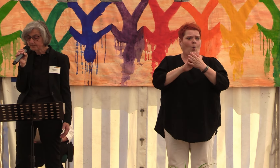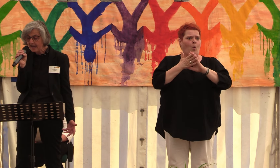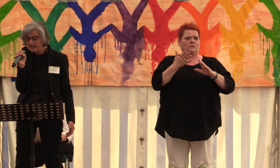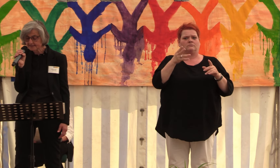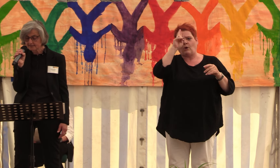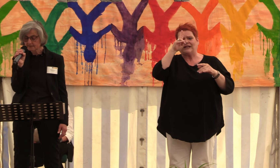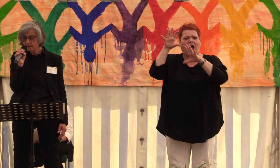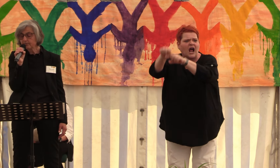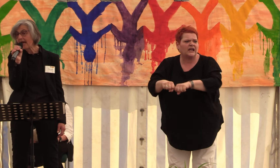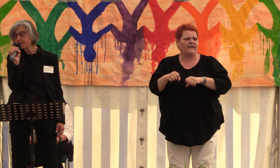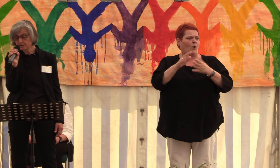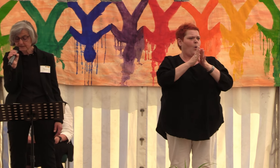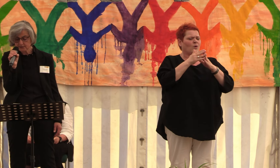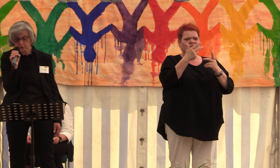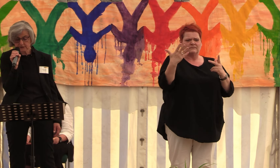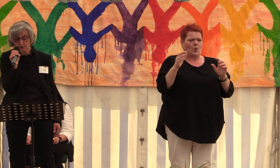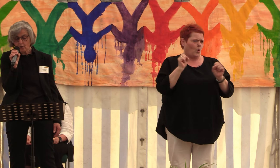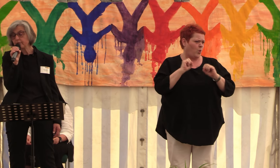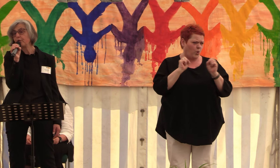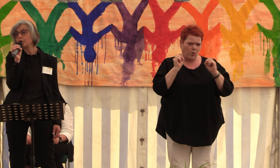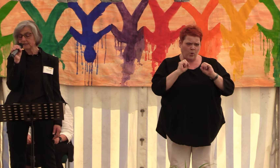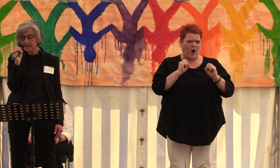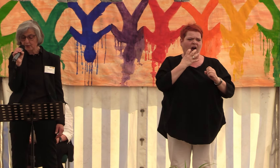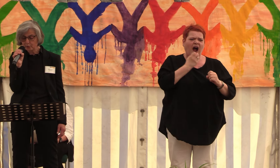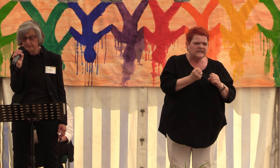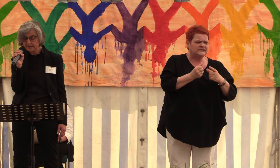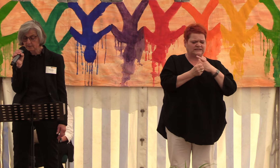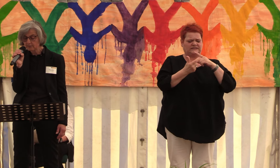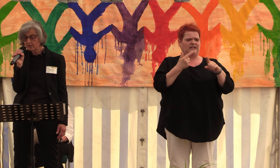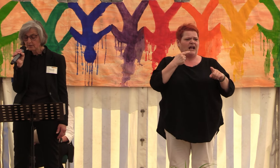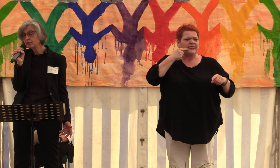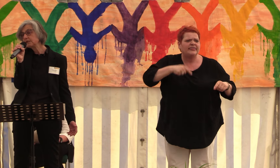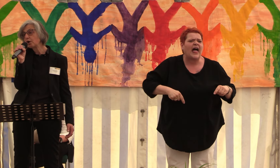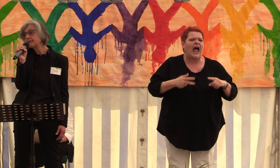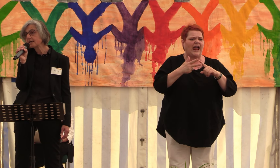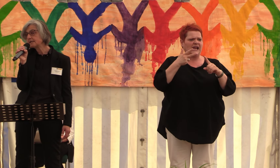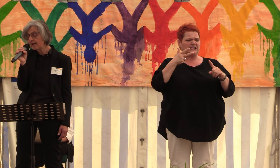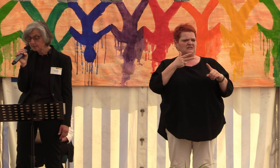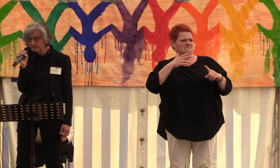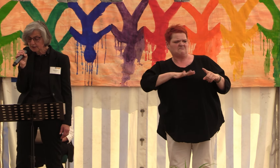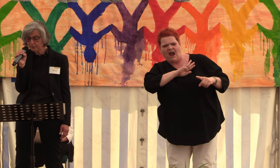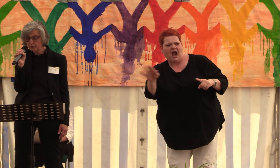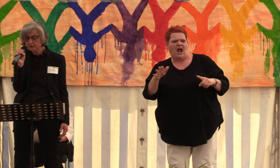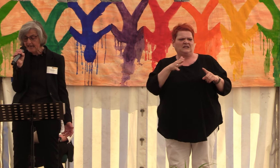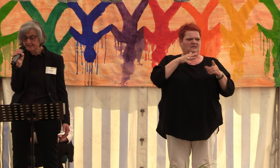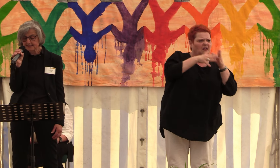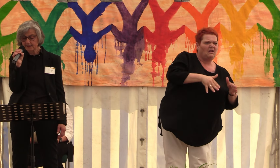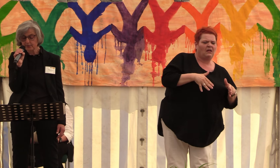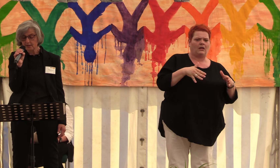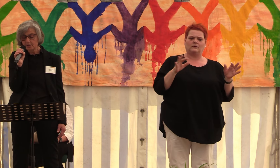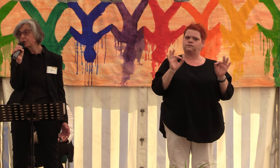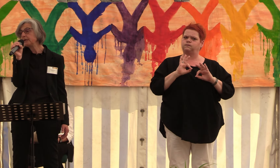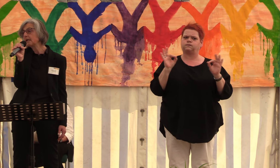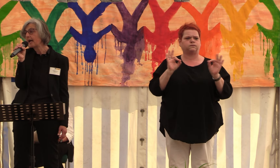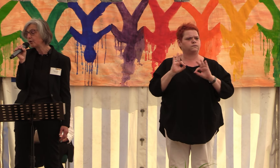Gefühl haben, der Hass, Neid, Missgunst und Vorurteile überwiegen und Solidarität, Mitgefühl und